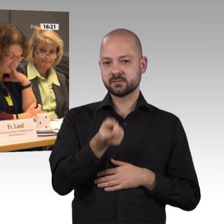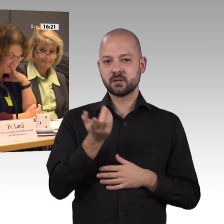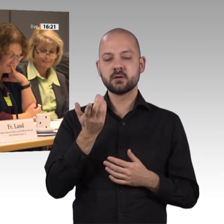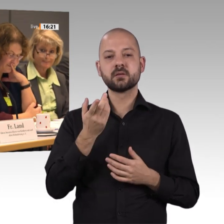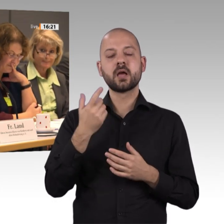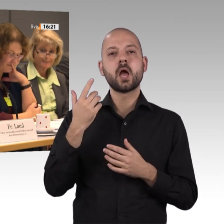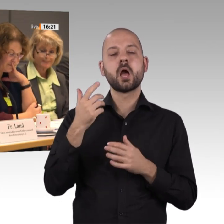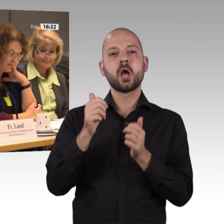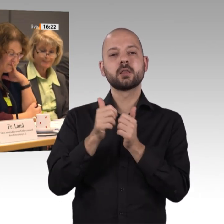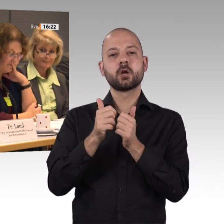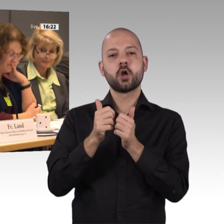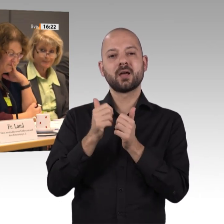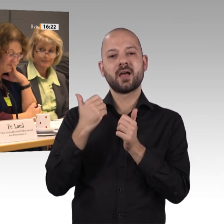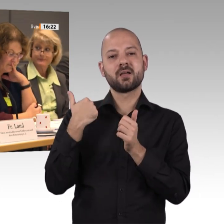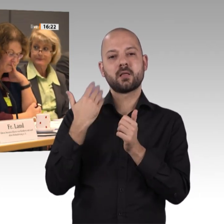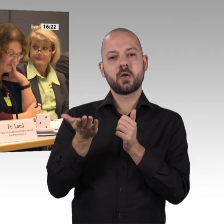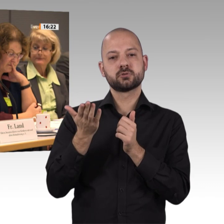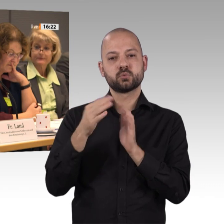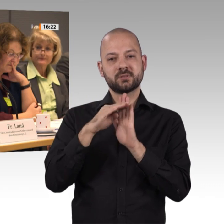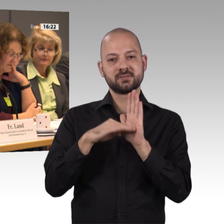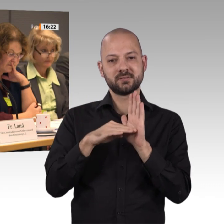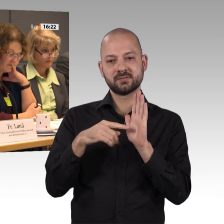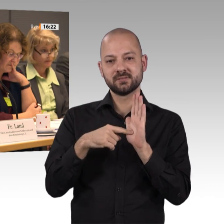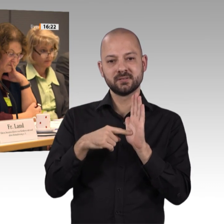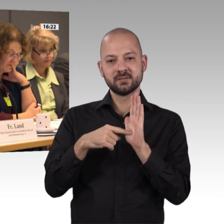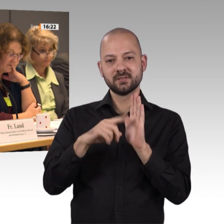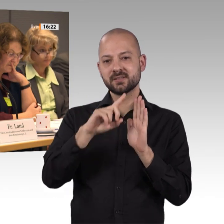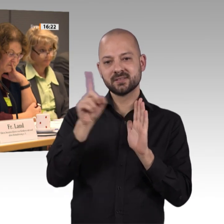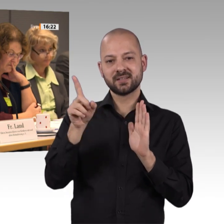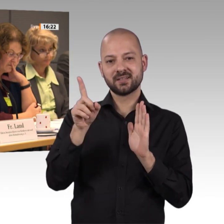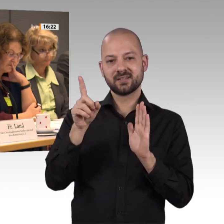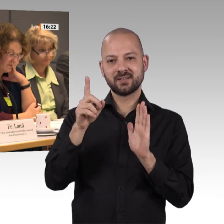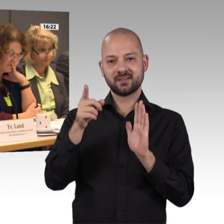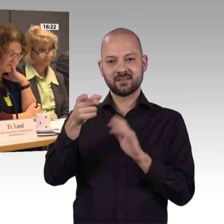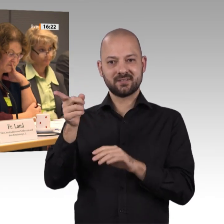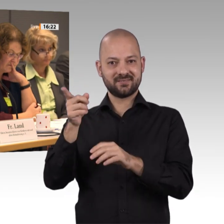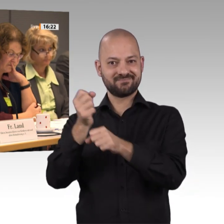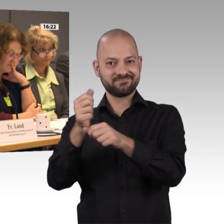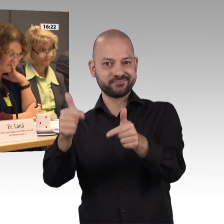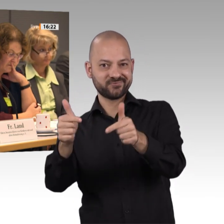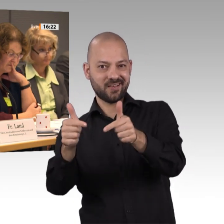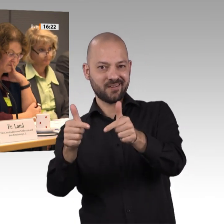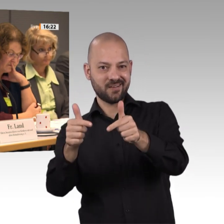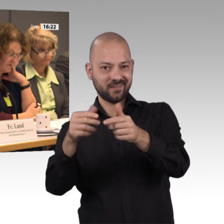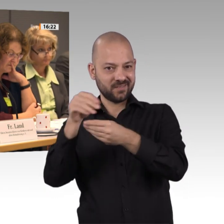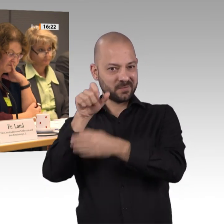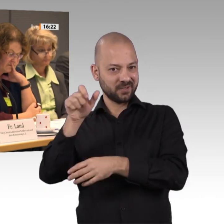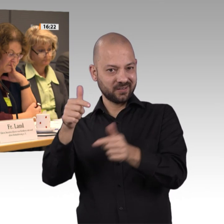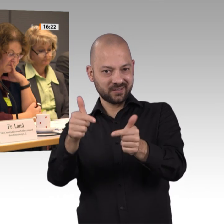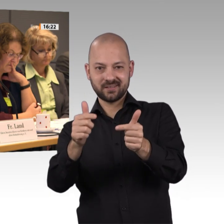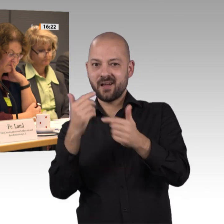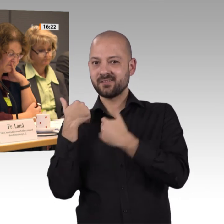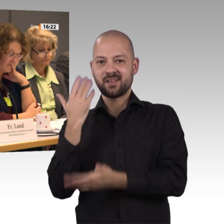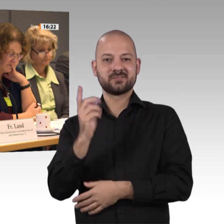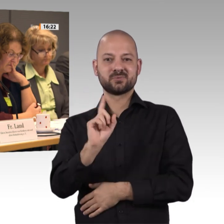abgestuft sind, je nach Stärke oder Ausprägung der Pflegebedürftigkeit. Aber es ist eigentlich für die meisten Eltern